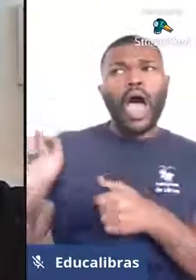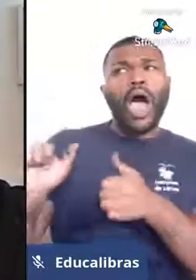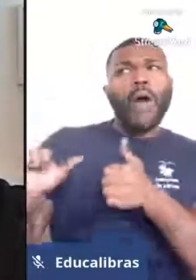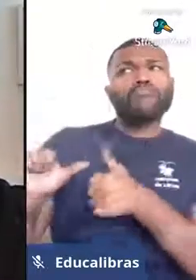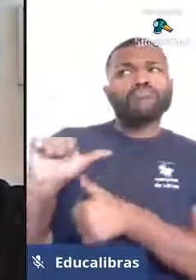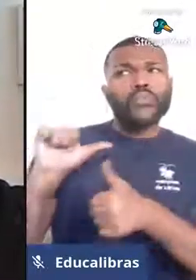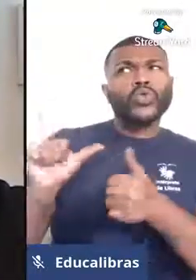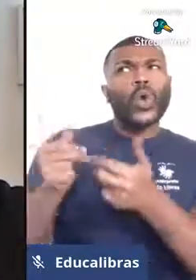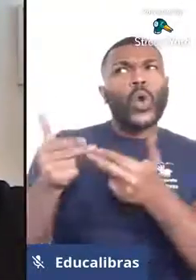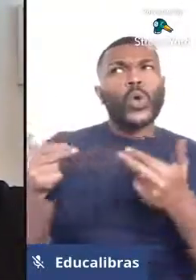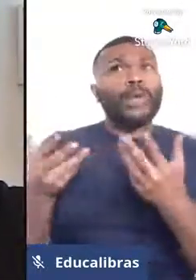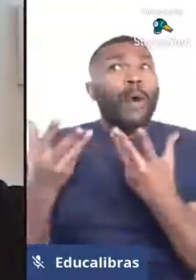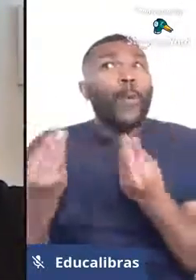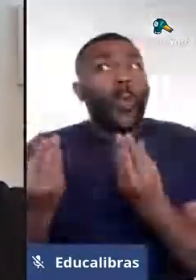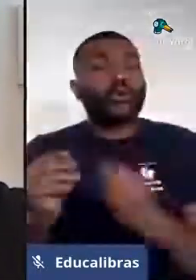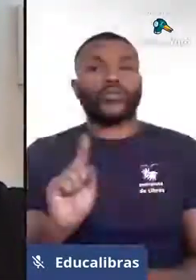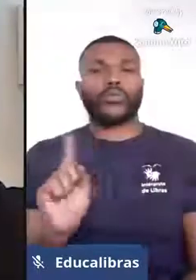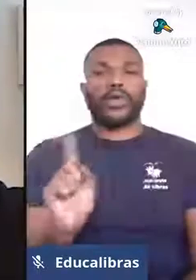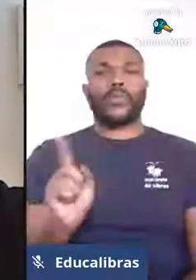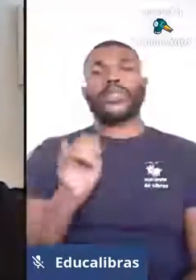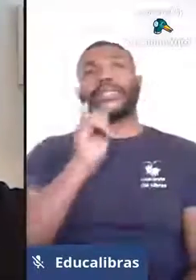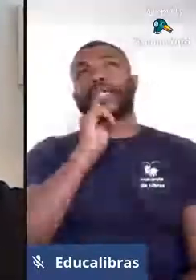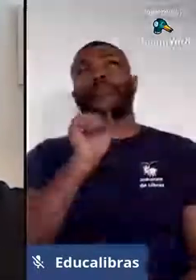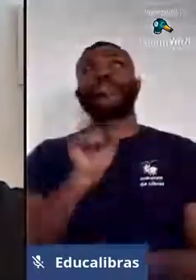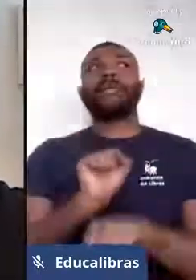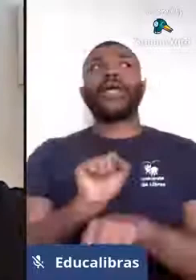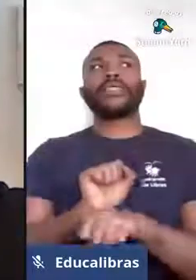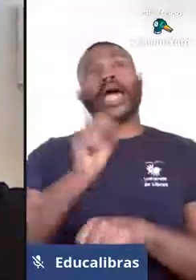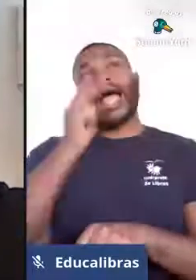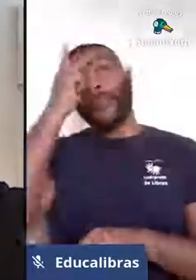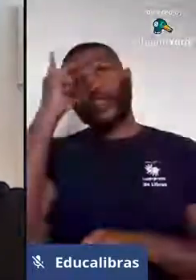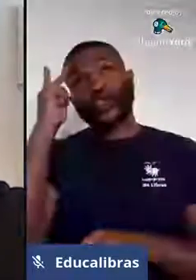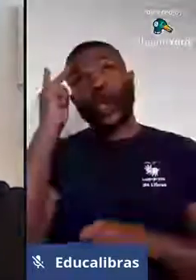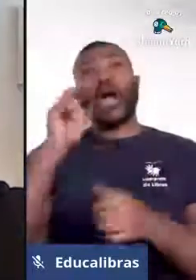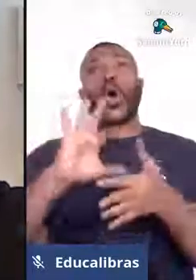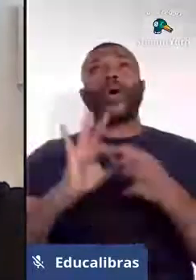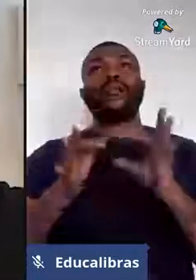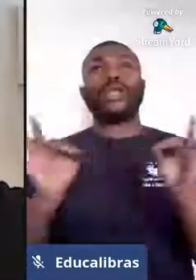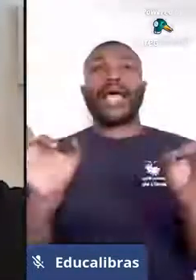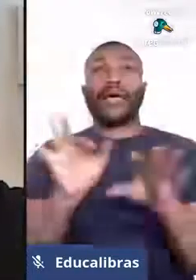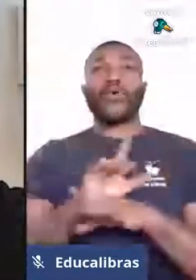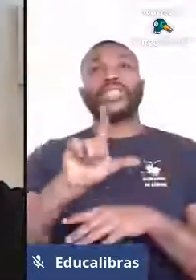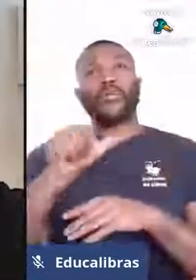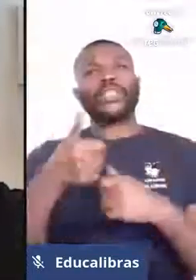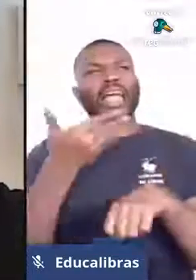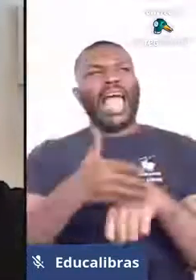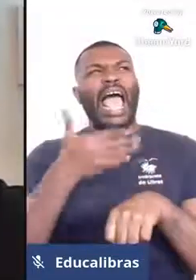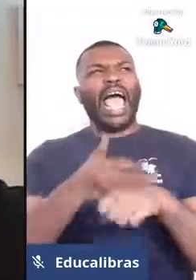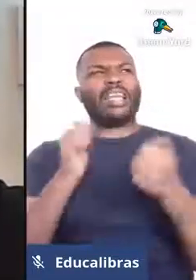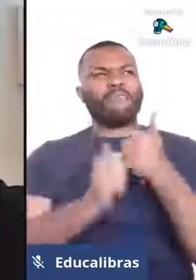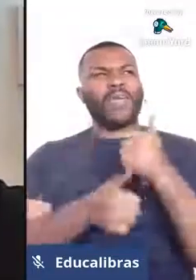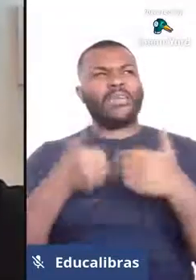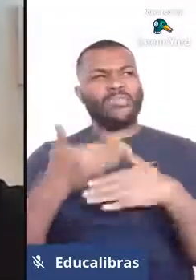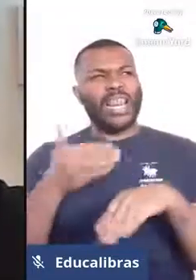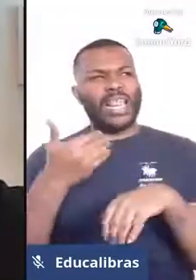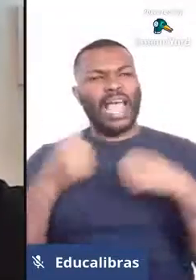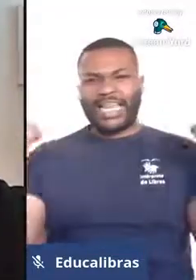Então, por exemplo, esperava-se que as pessoas praticassem muito mais esporte, as pessoas não praticavam muito mais esporte, né?